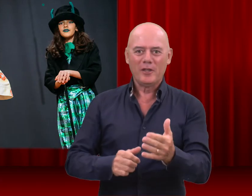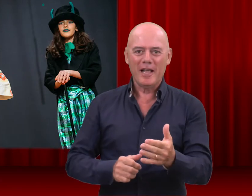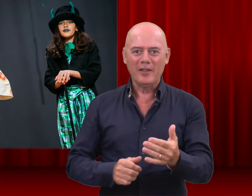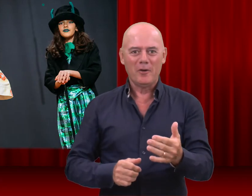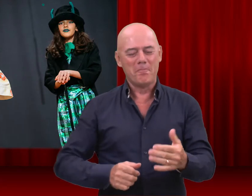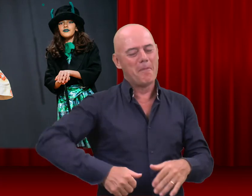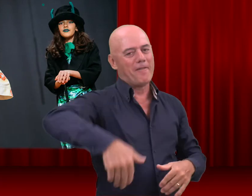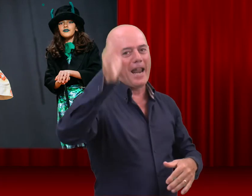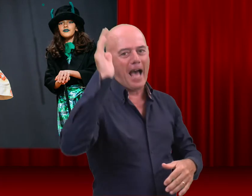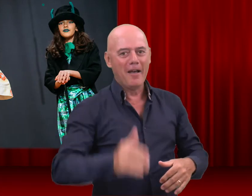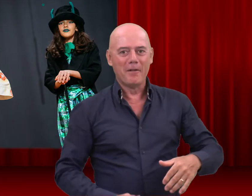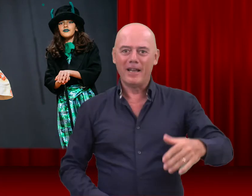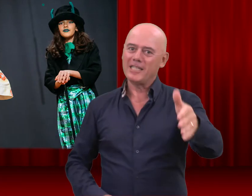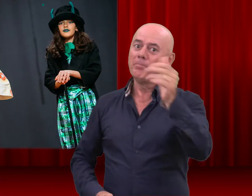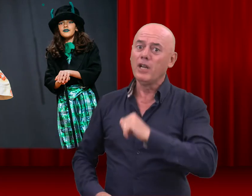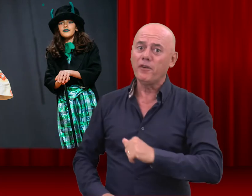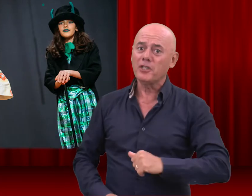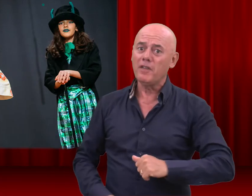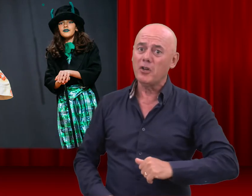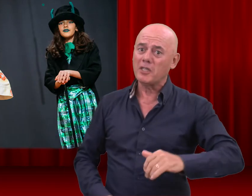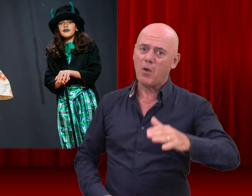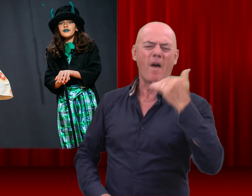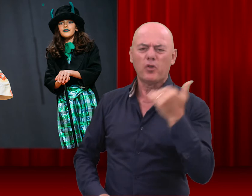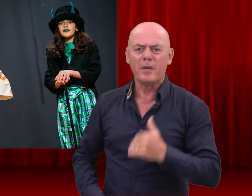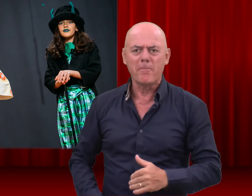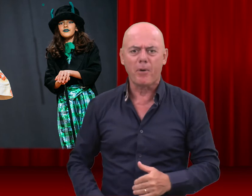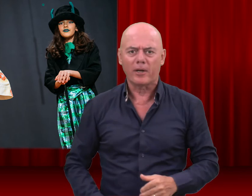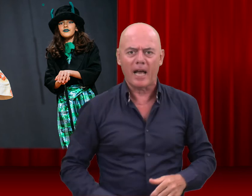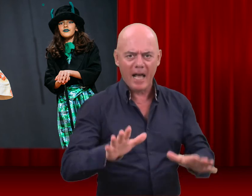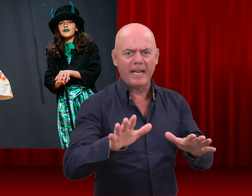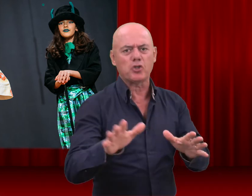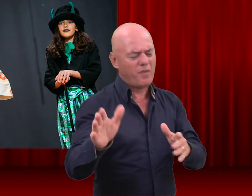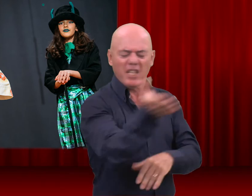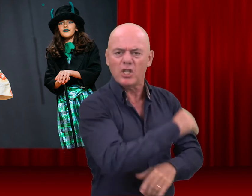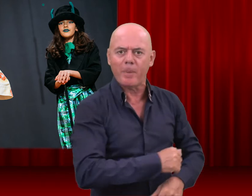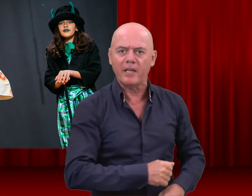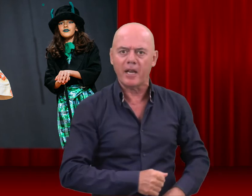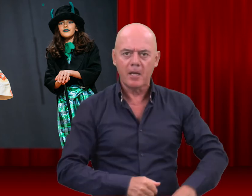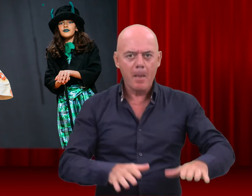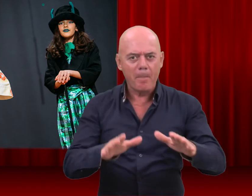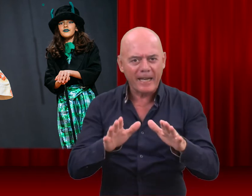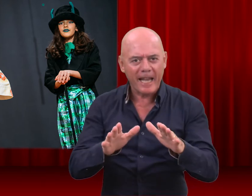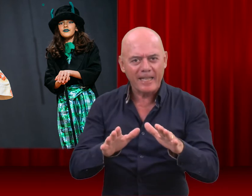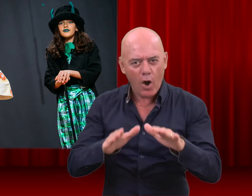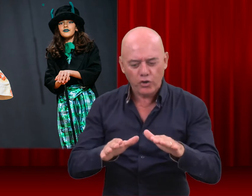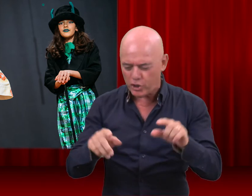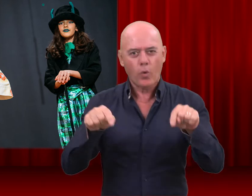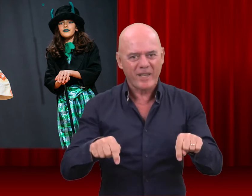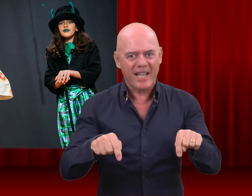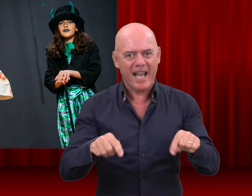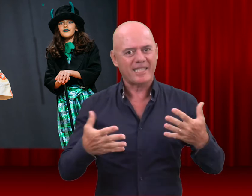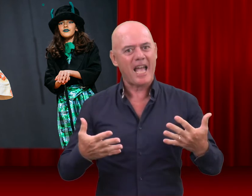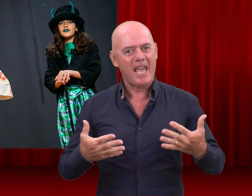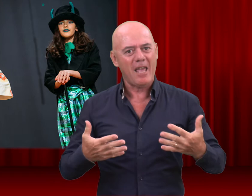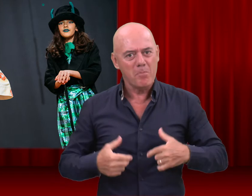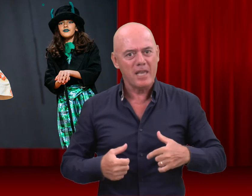Pinocchio ridendo, ma va là, seppure fosse vero sai quanto me ne importa, adesso vedi di sparire, perché da oggi